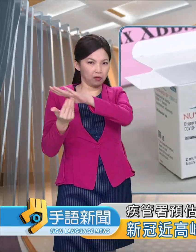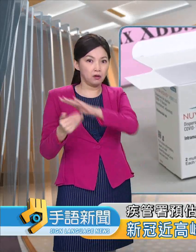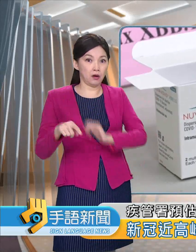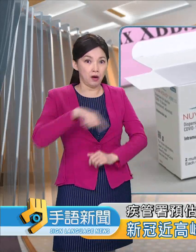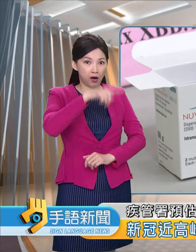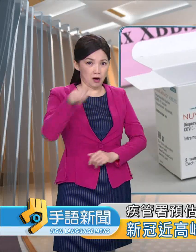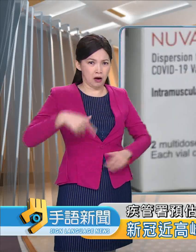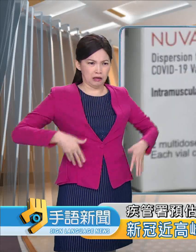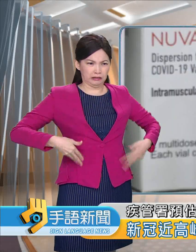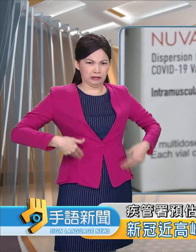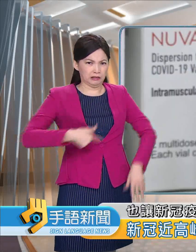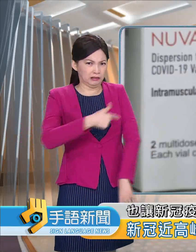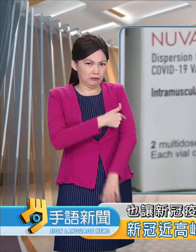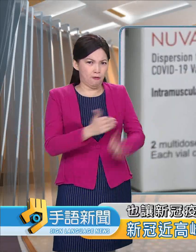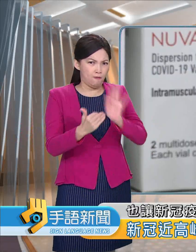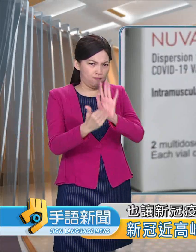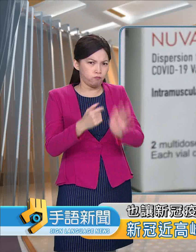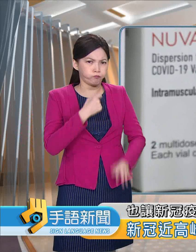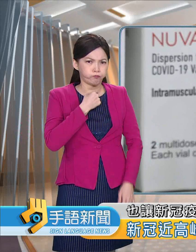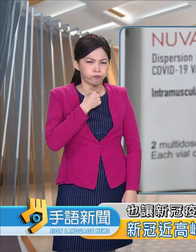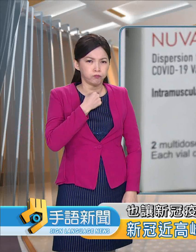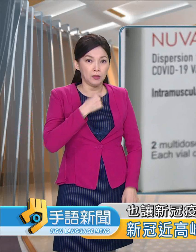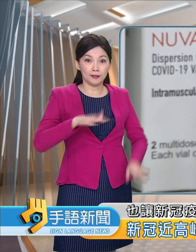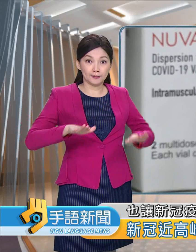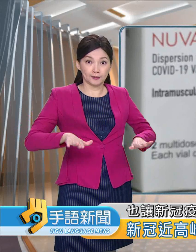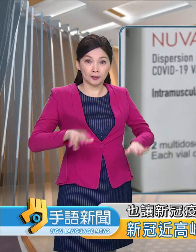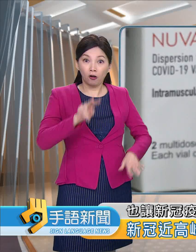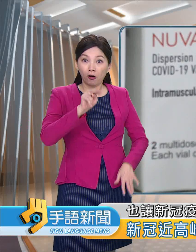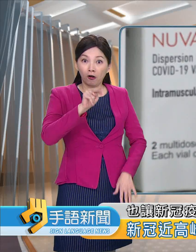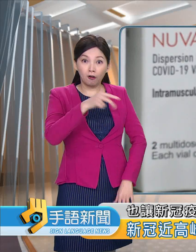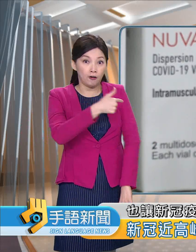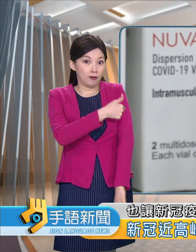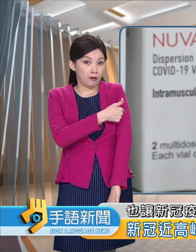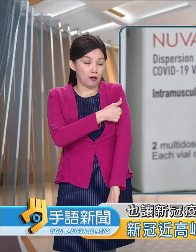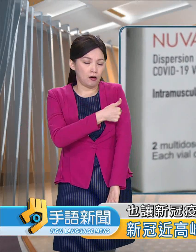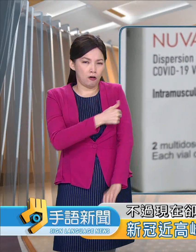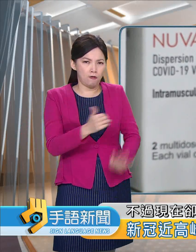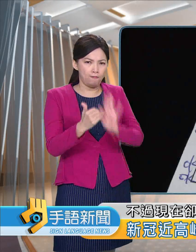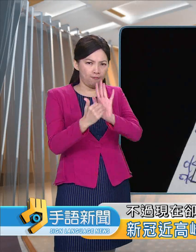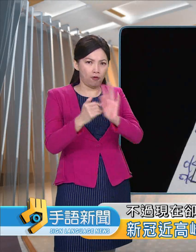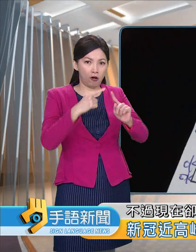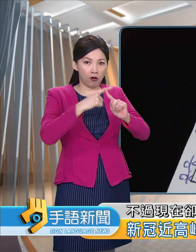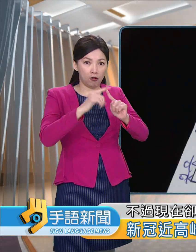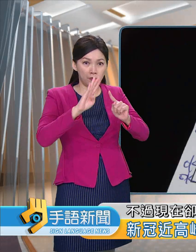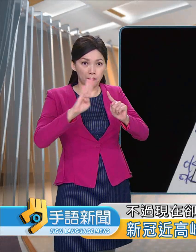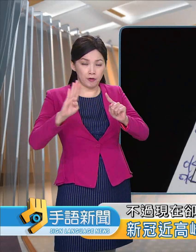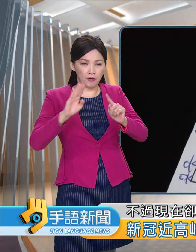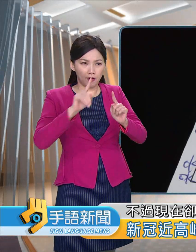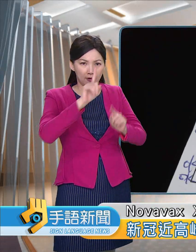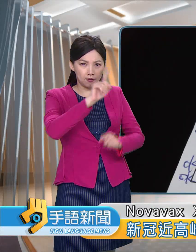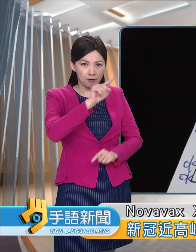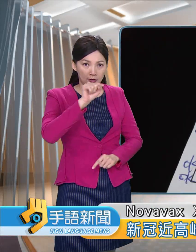高峰，也让新冠疫苗出现强打潮。不过现在却传出 Novavax